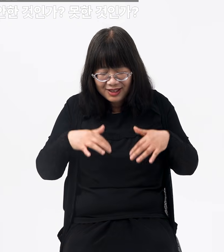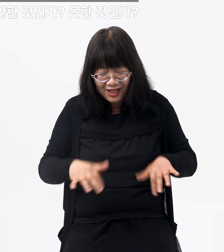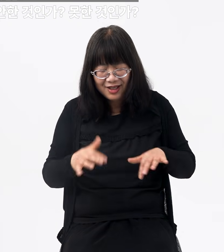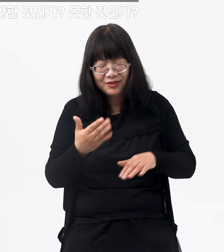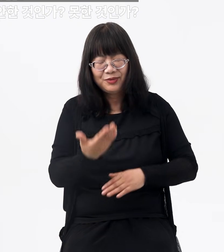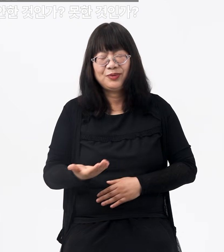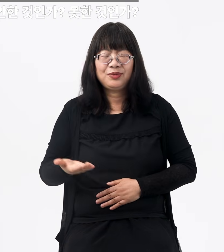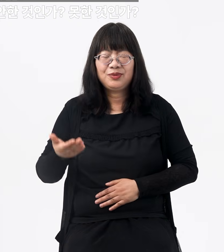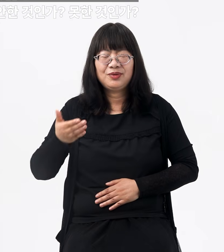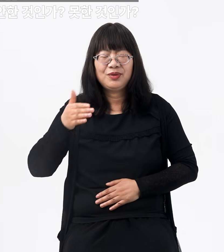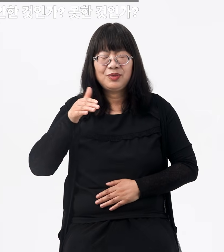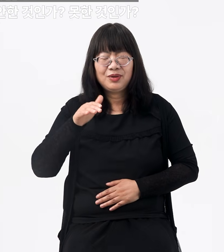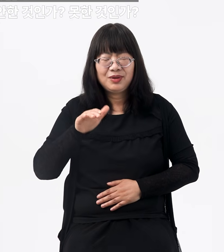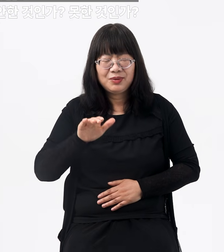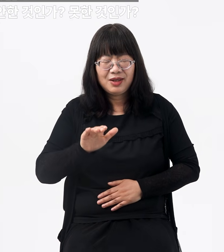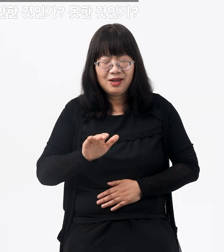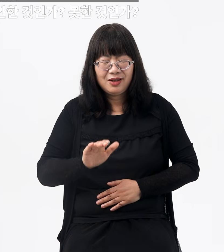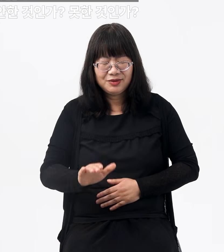지칠지라도